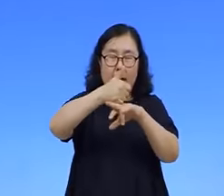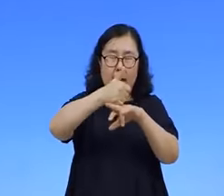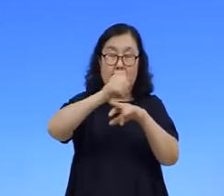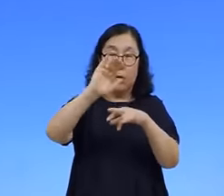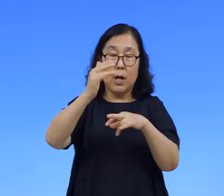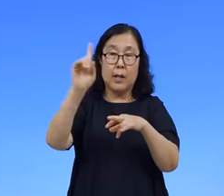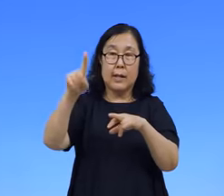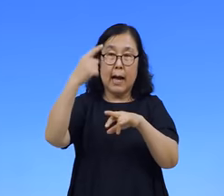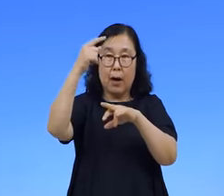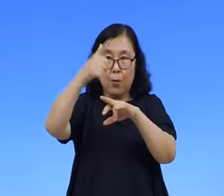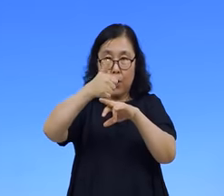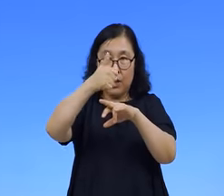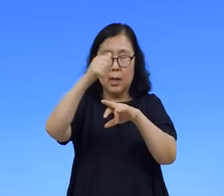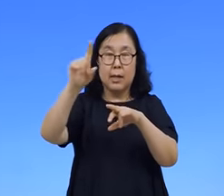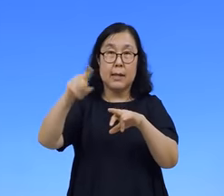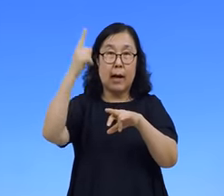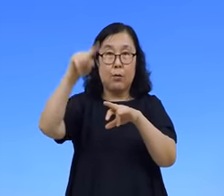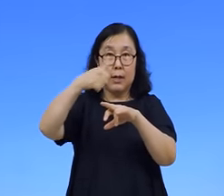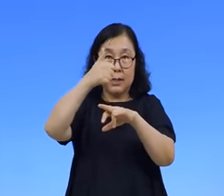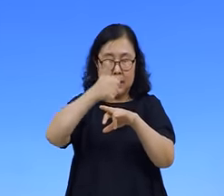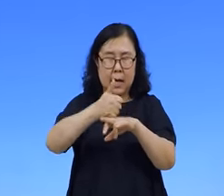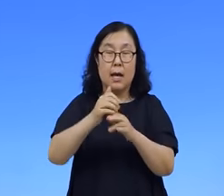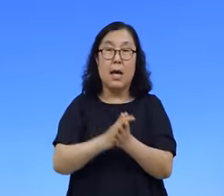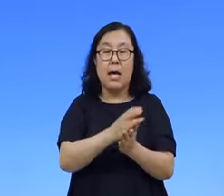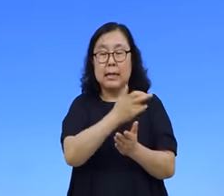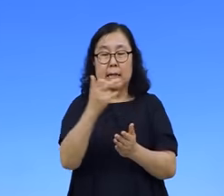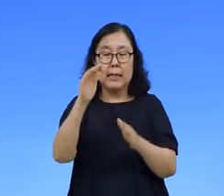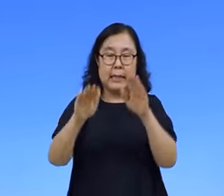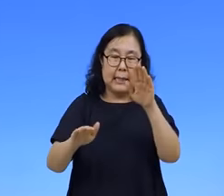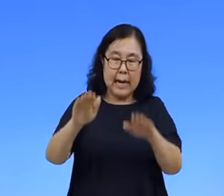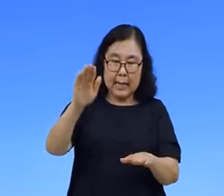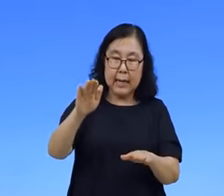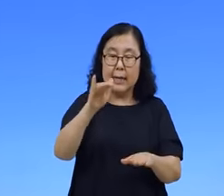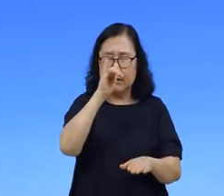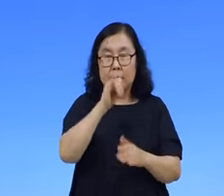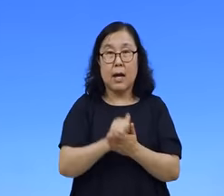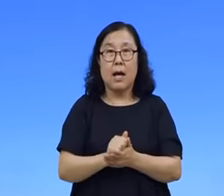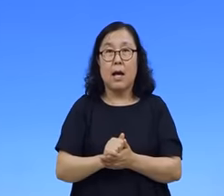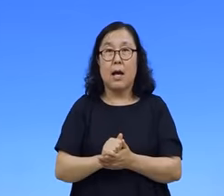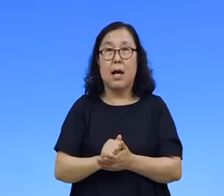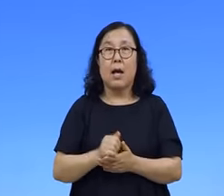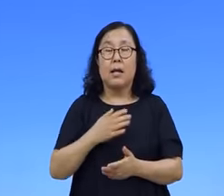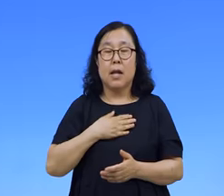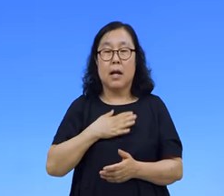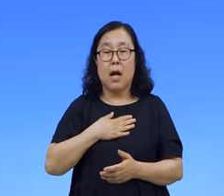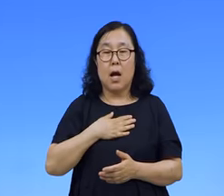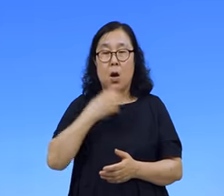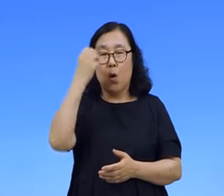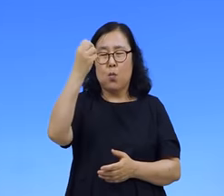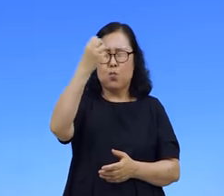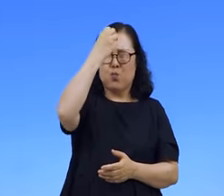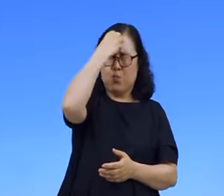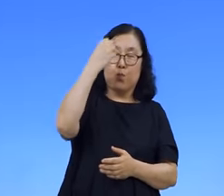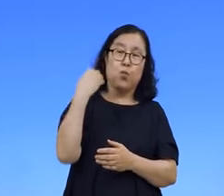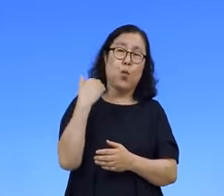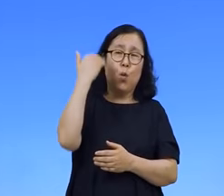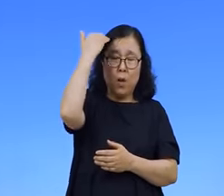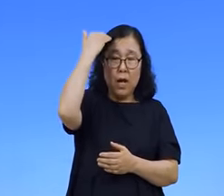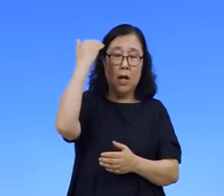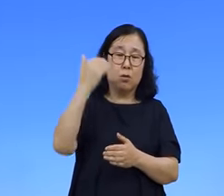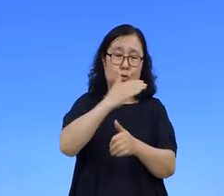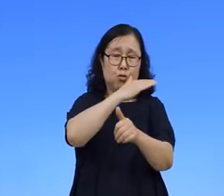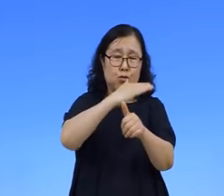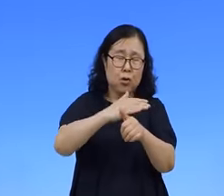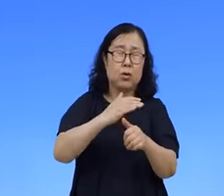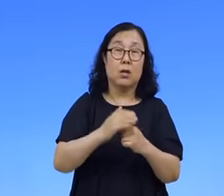다윗의 결정적인 차이가 그거예요. 여러분, 그 다윗도 인간인데, 아니 내가 물맷돌 돌려서 골리앗 때려잡은